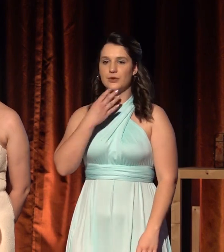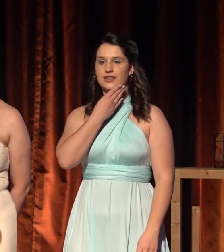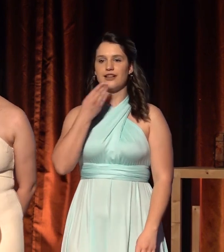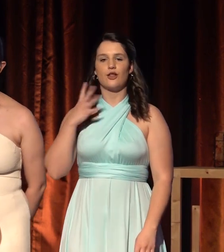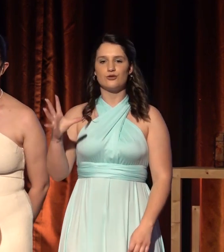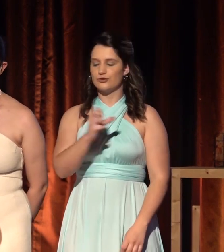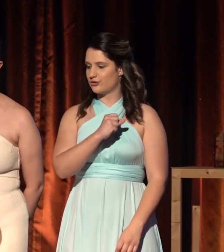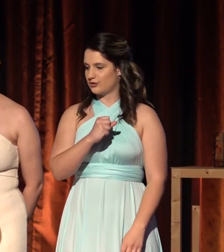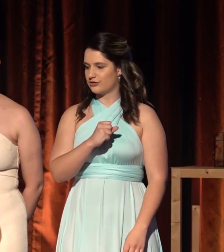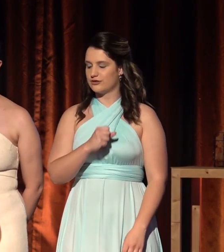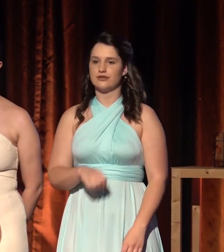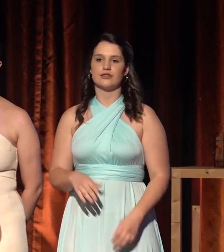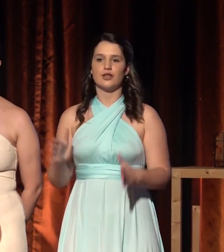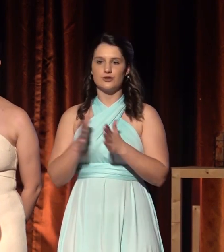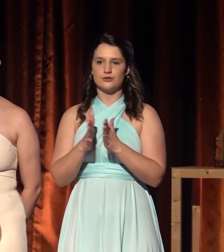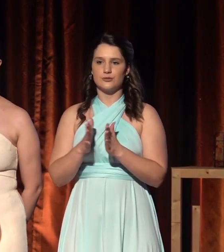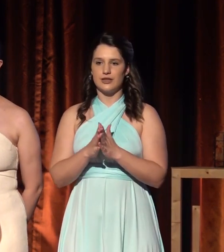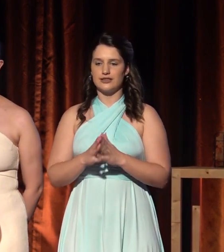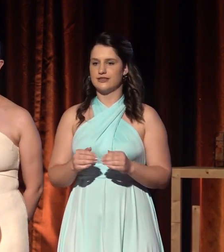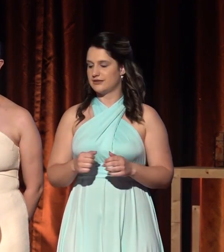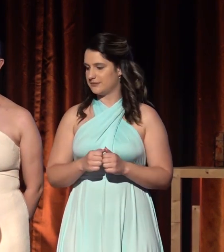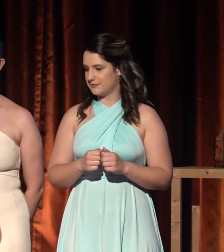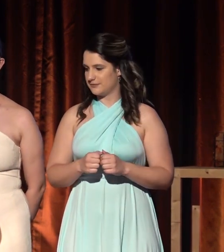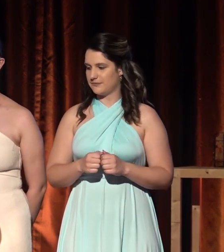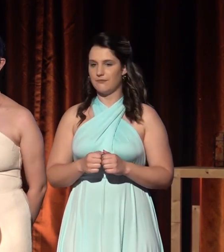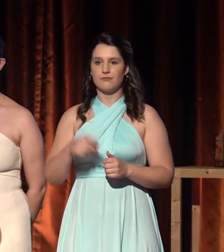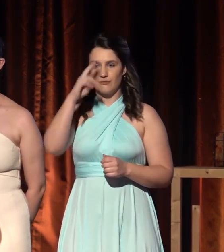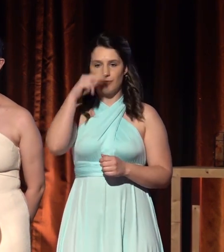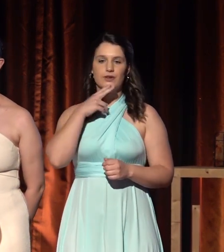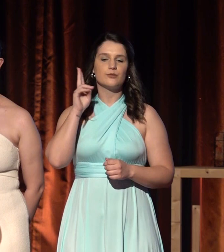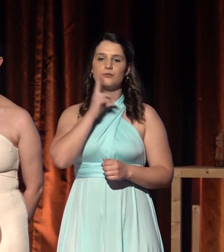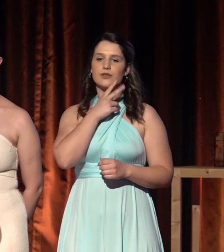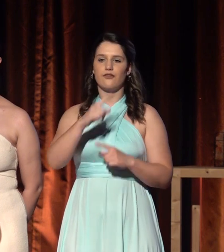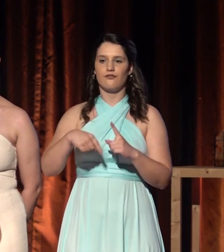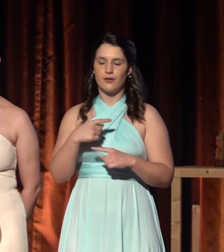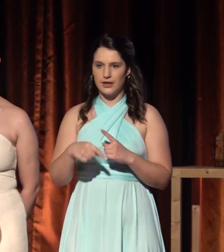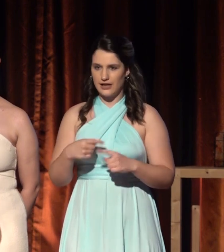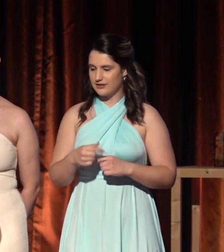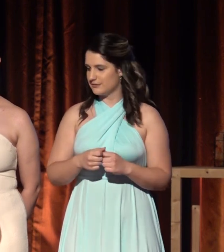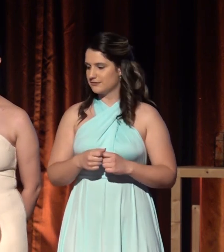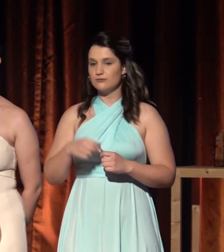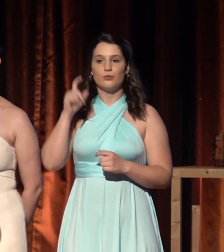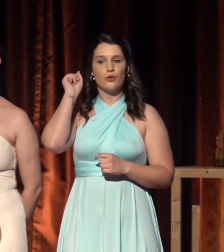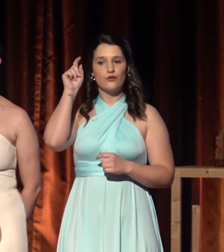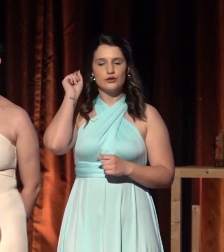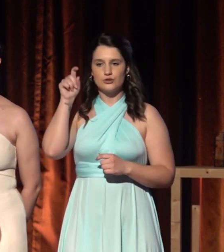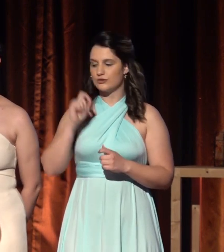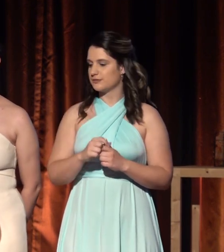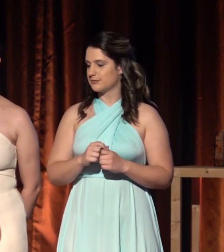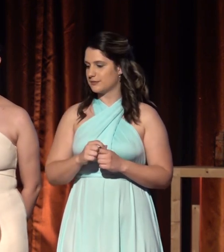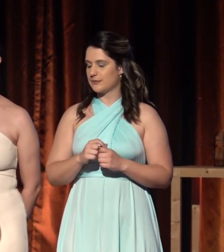Bona tarda a tothom, companyes i companys, mares, pares i familiars, professores i